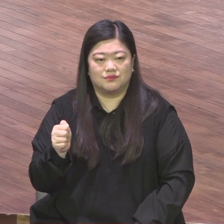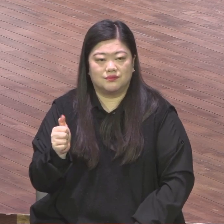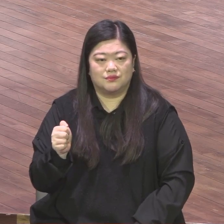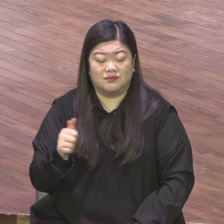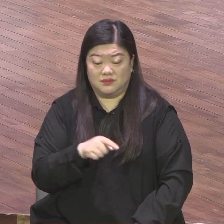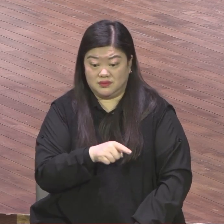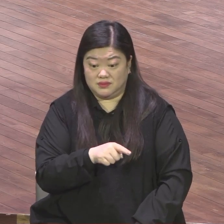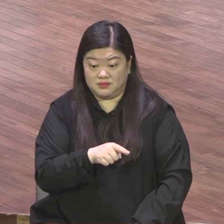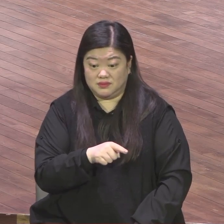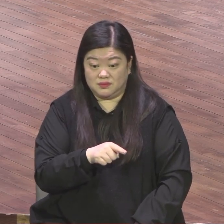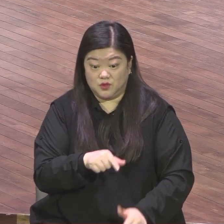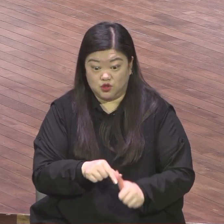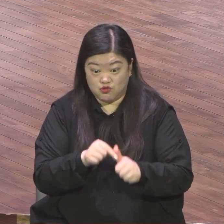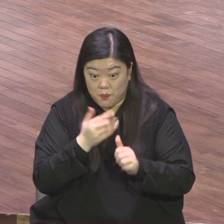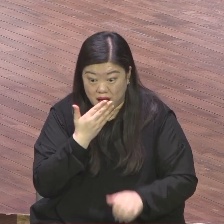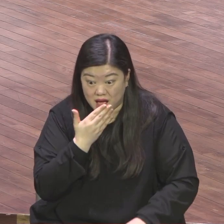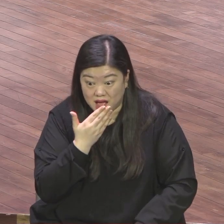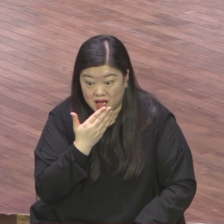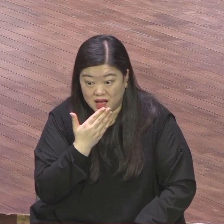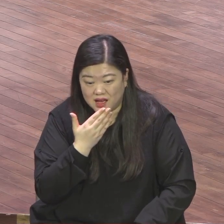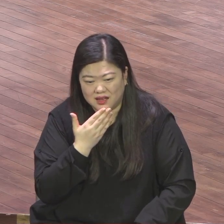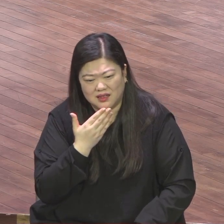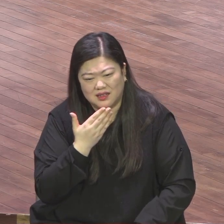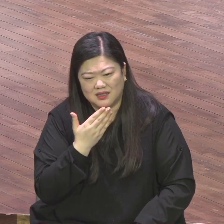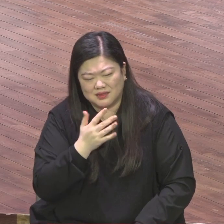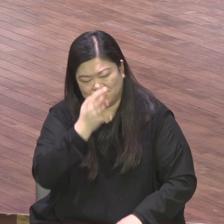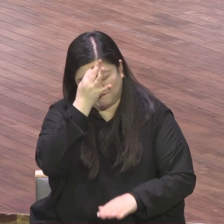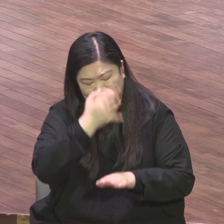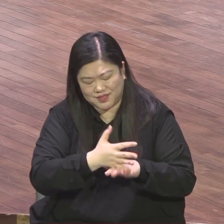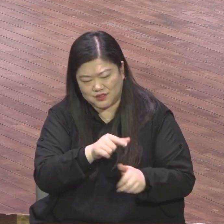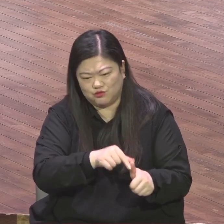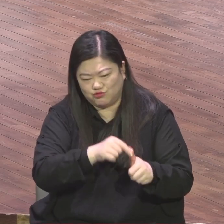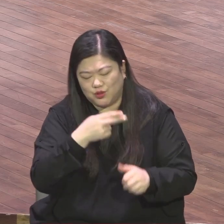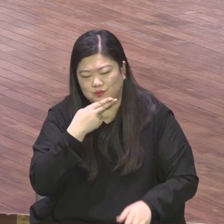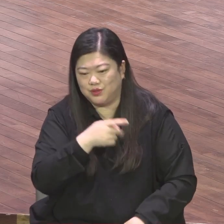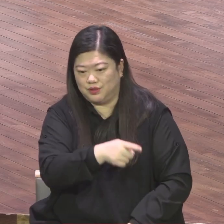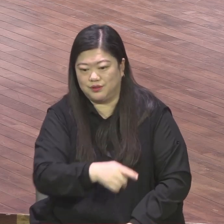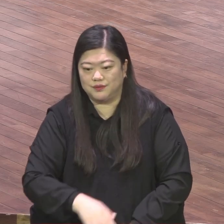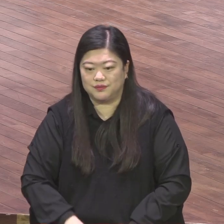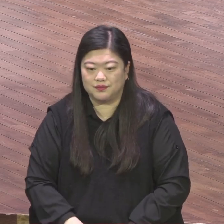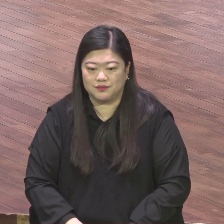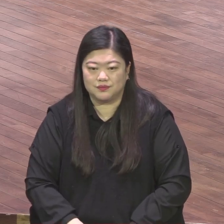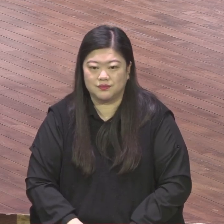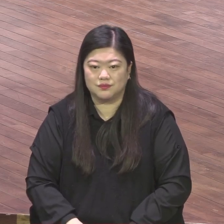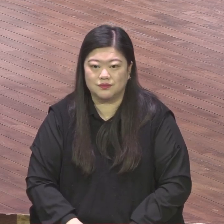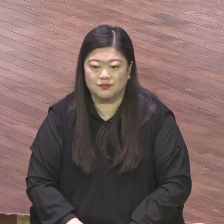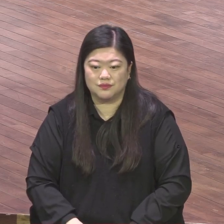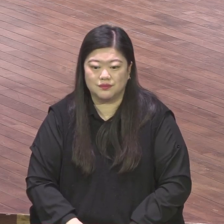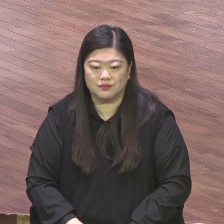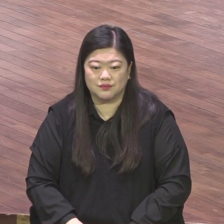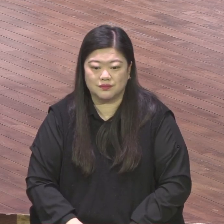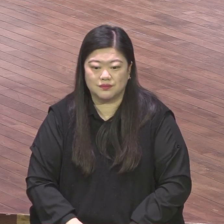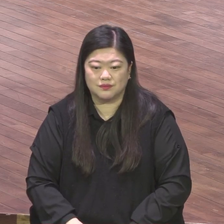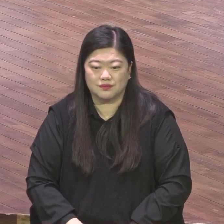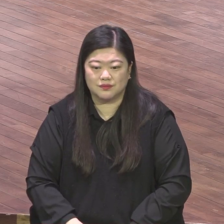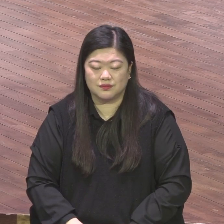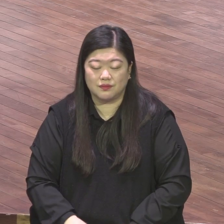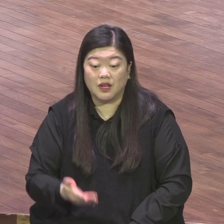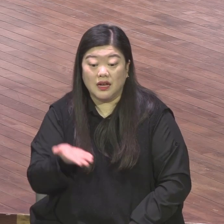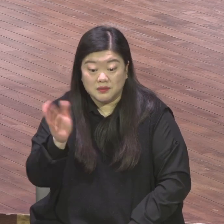복음은 정반대입니다. 시간이 흐르면 흐를수록 나이가 먹으면 먹을수록 더 누리게